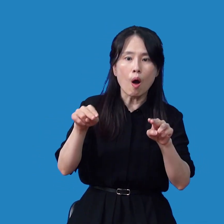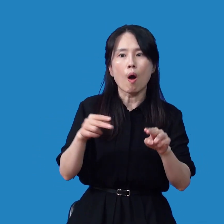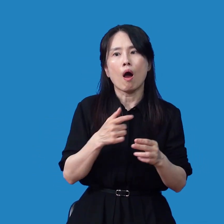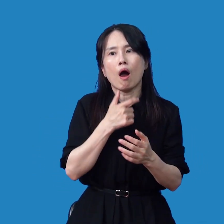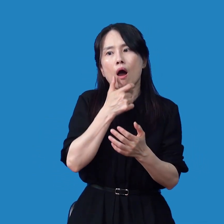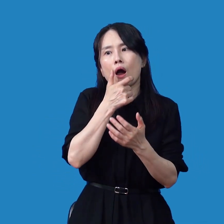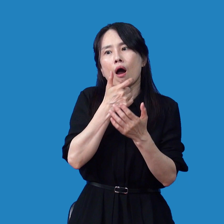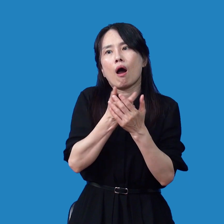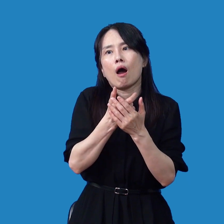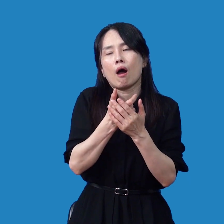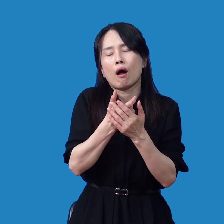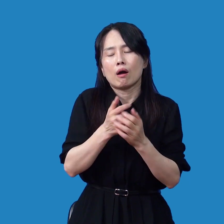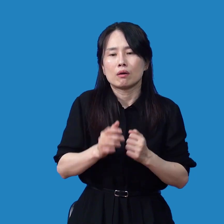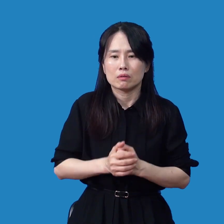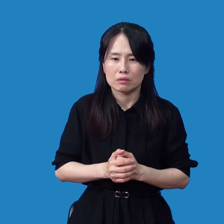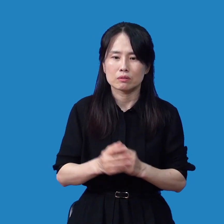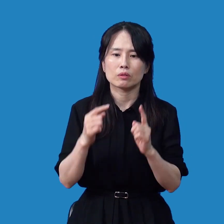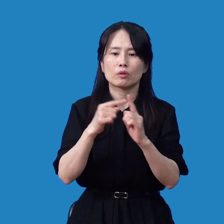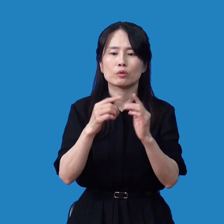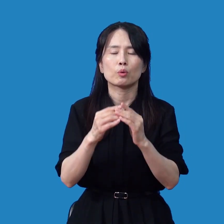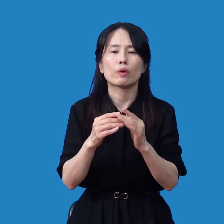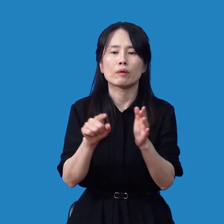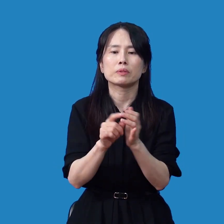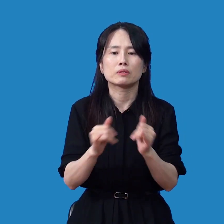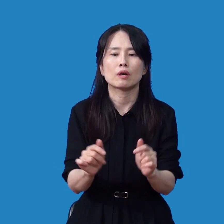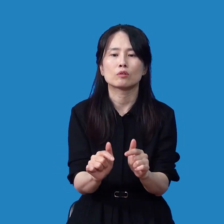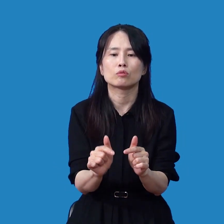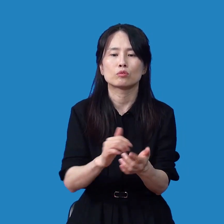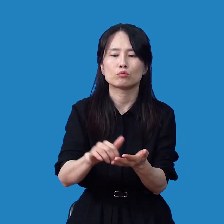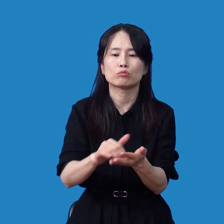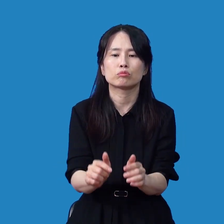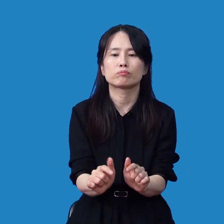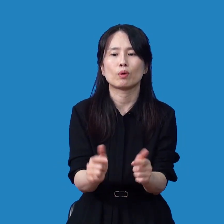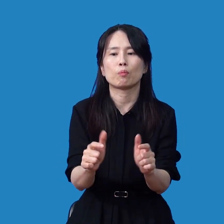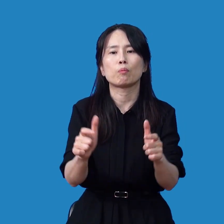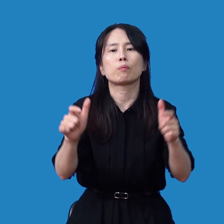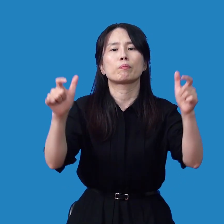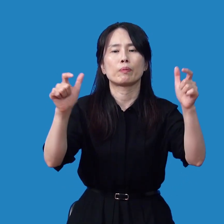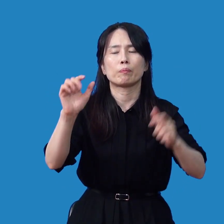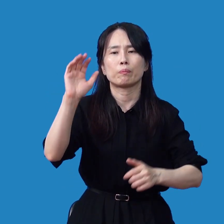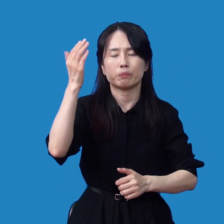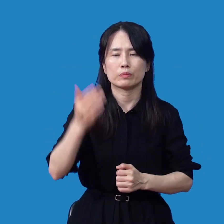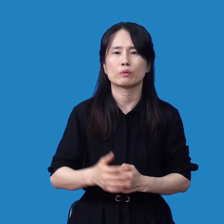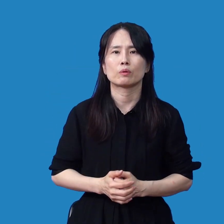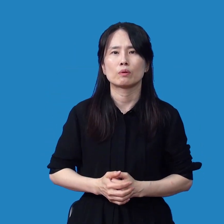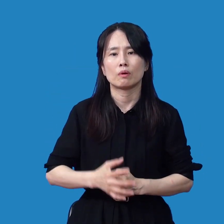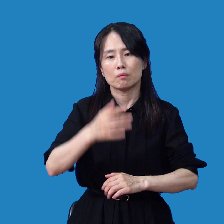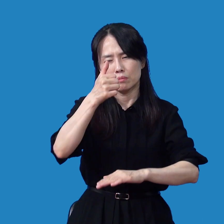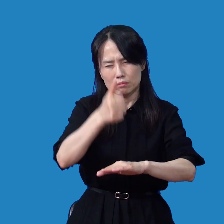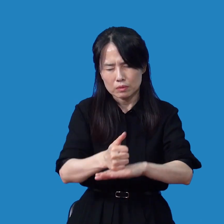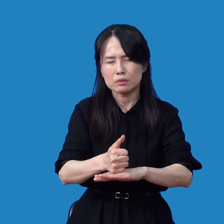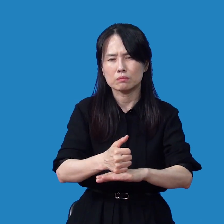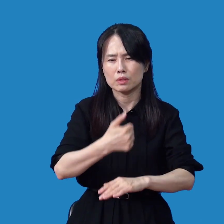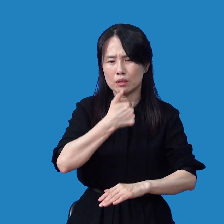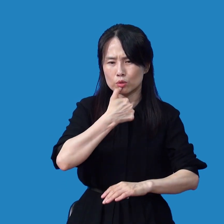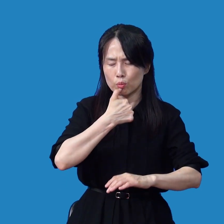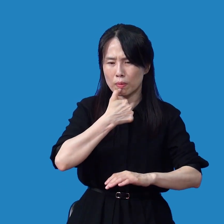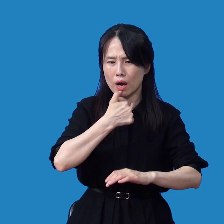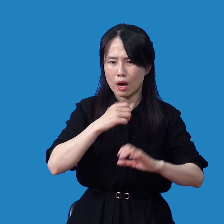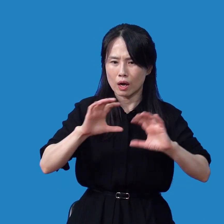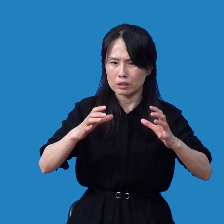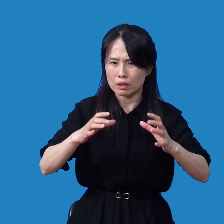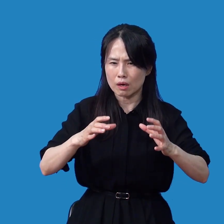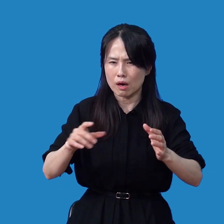그래서 하나씩 둘씩 교회로 찾아오기 시작했습니다. 마침내 그렇게 기독교를 핍박하던